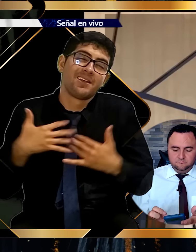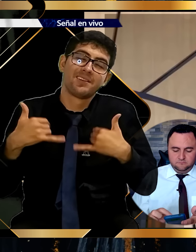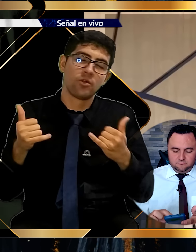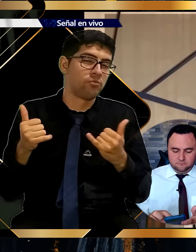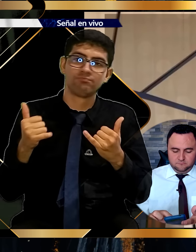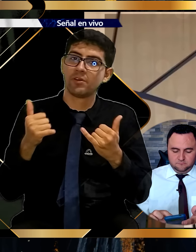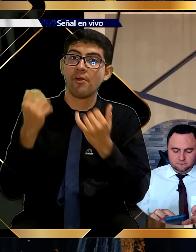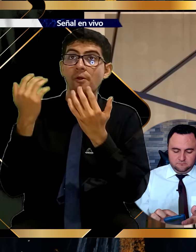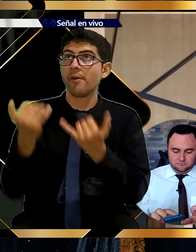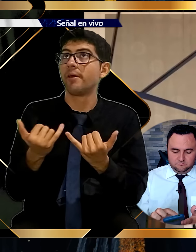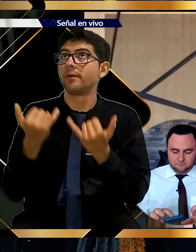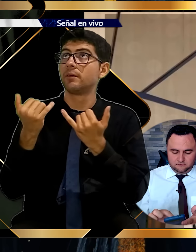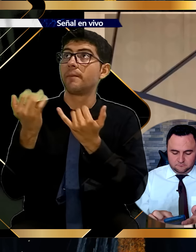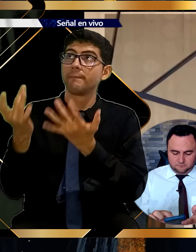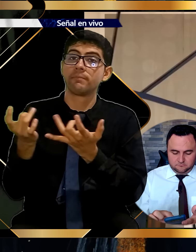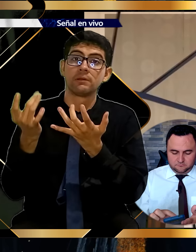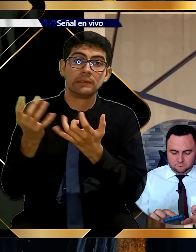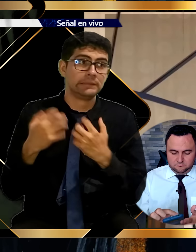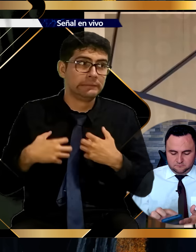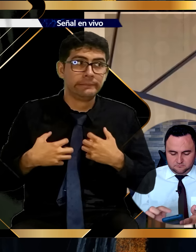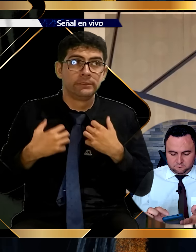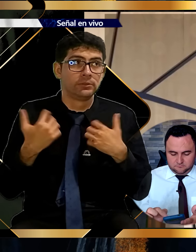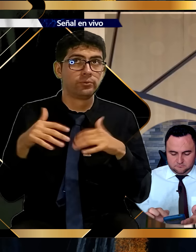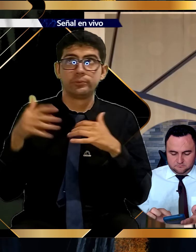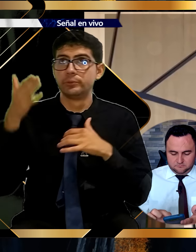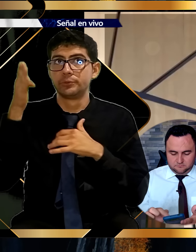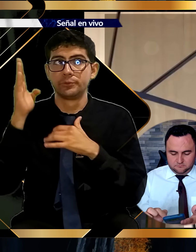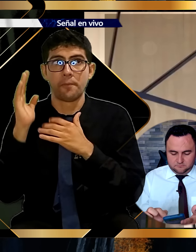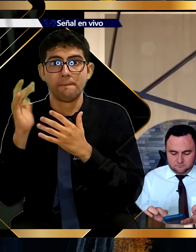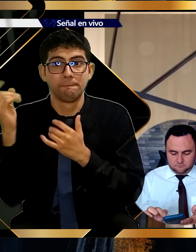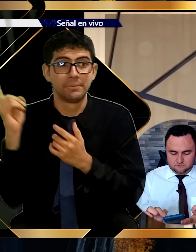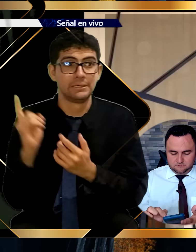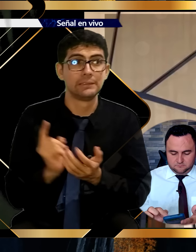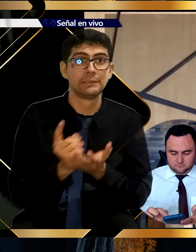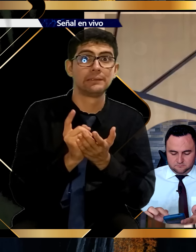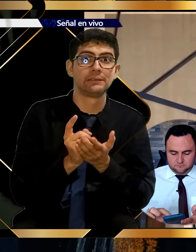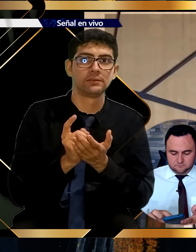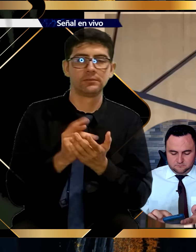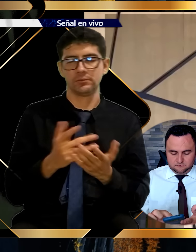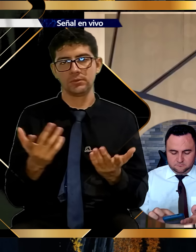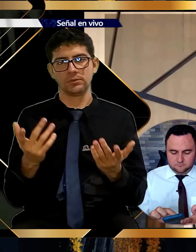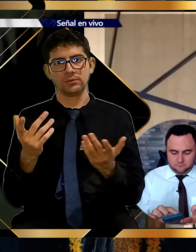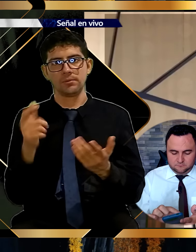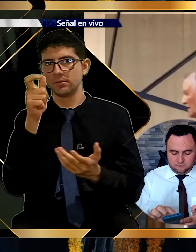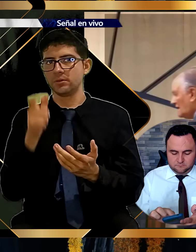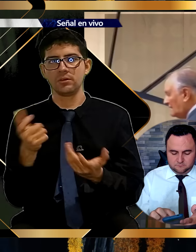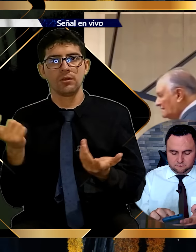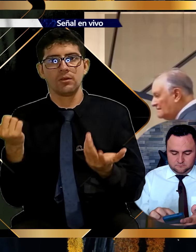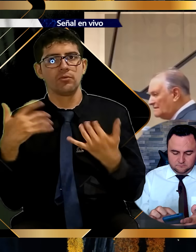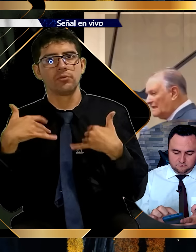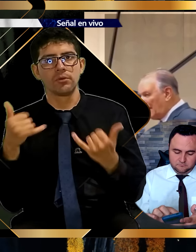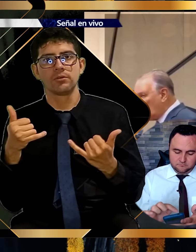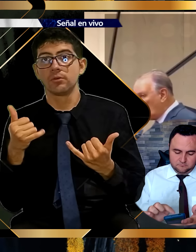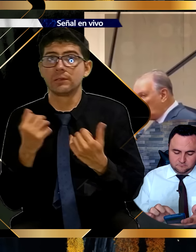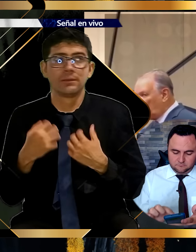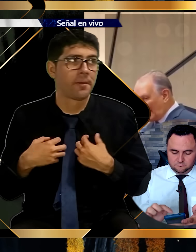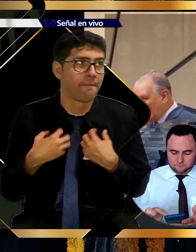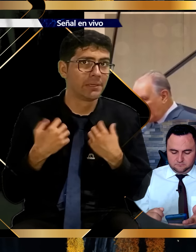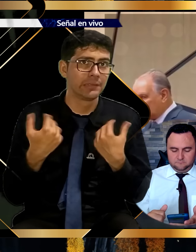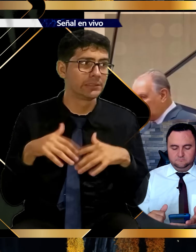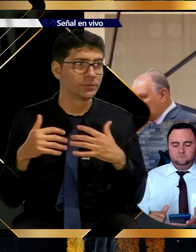¿Por qué la persona no se alegra de saber que Cristo viene? Y hablemos